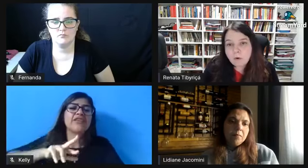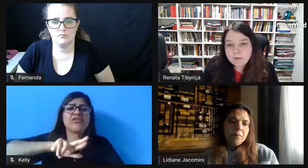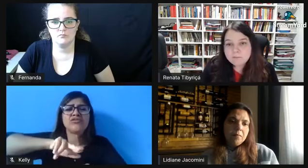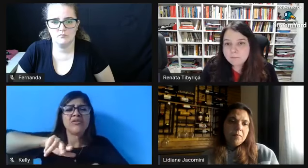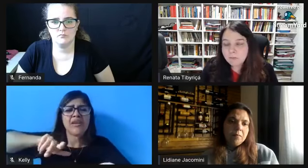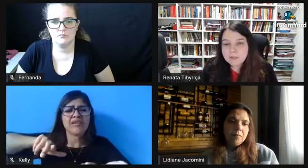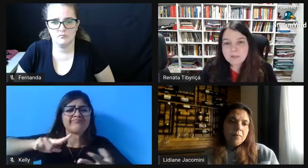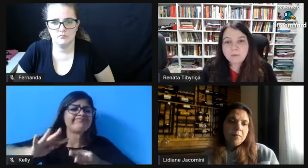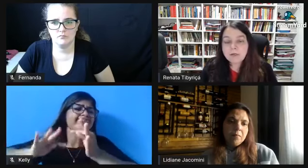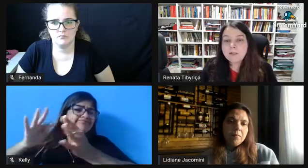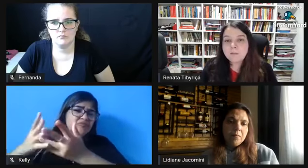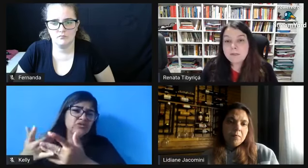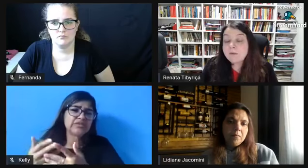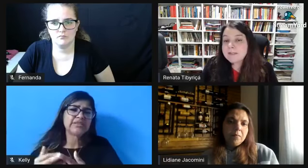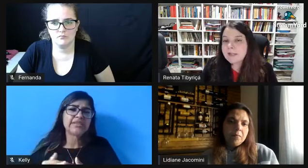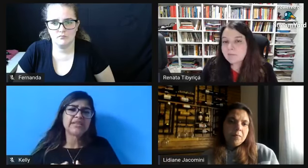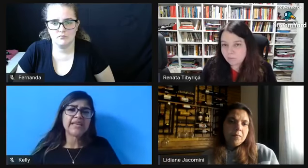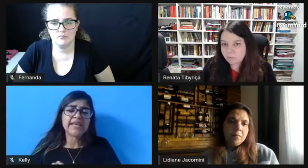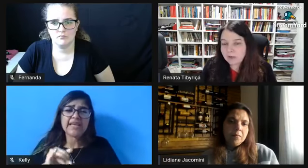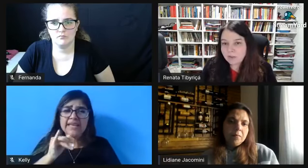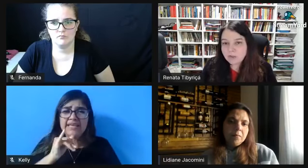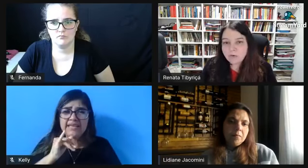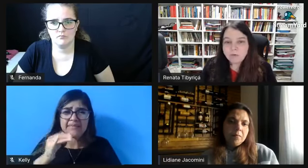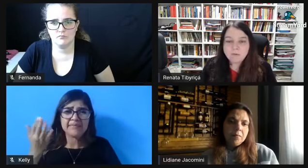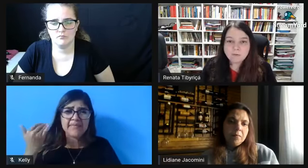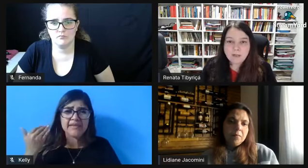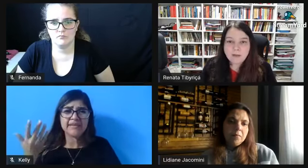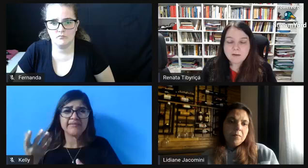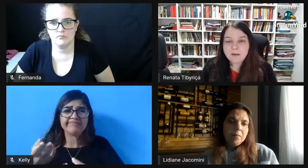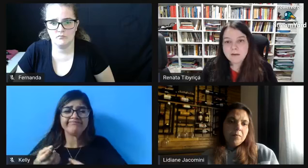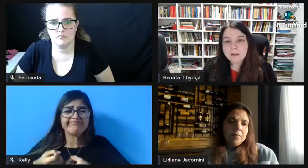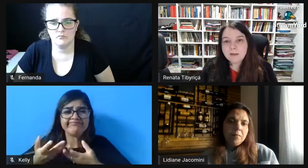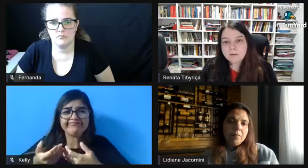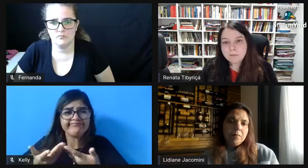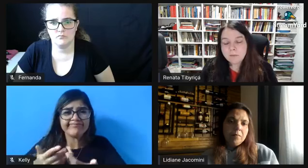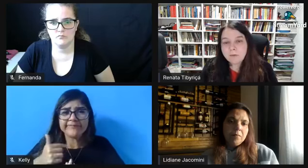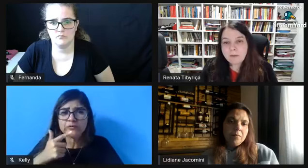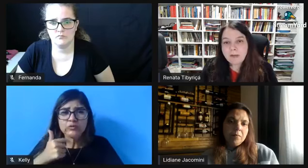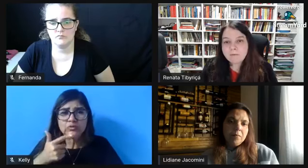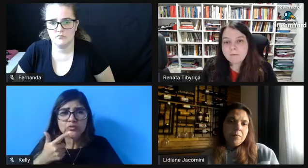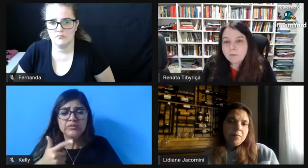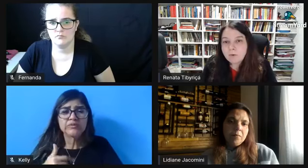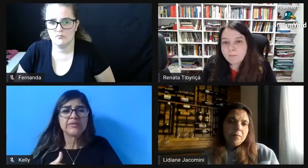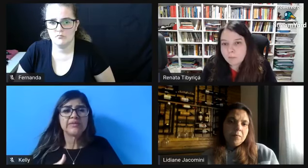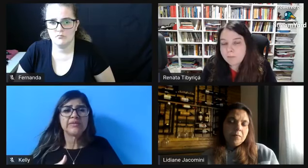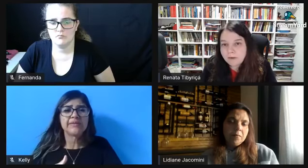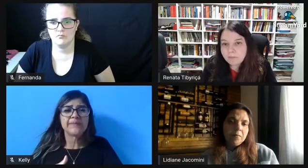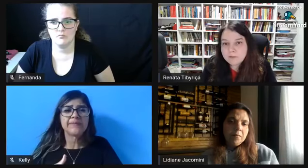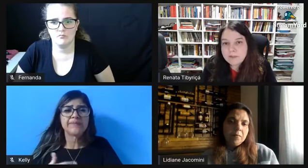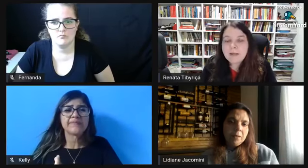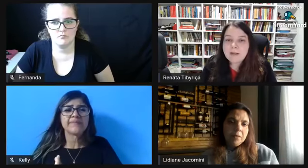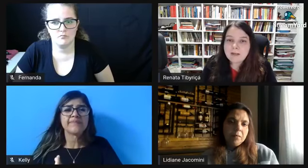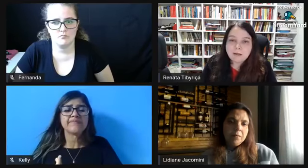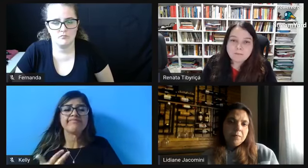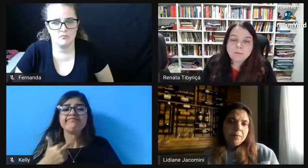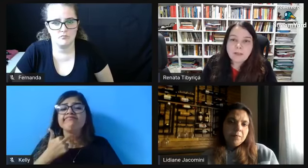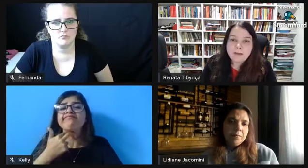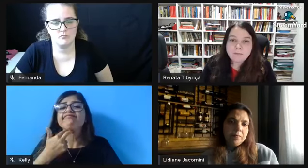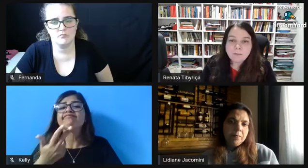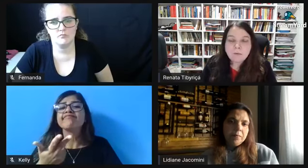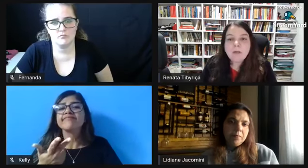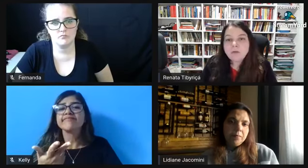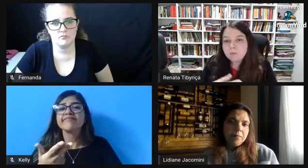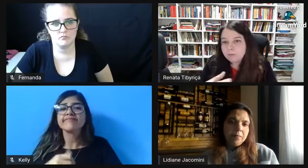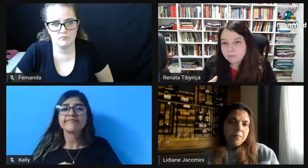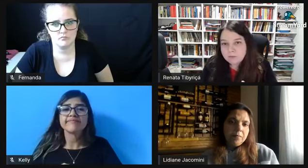Stephen Hawking, por exemplo, ele não manifestava vontade, né, pela própria voz dele, era,